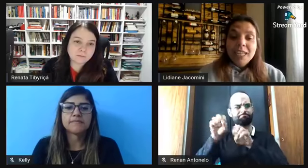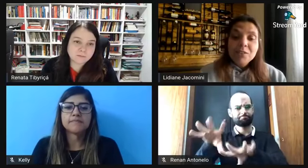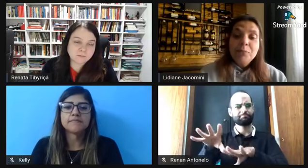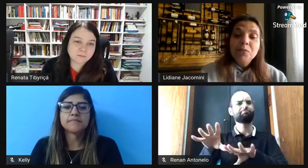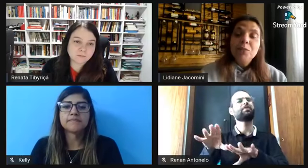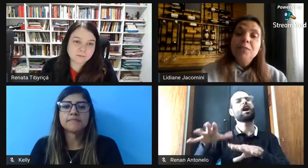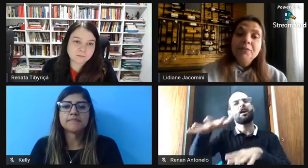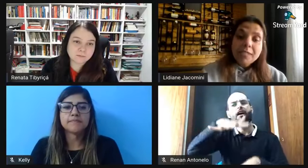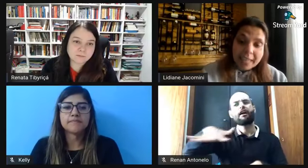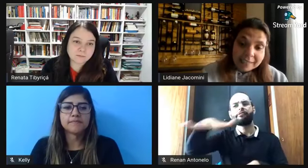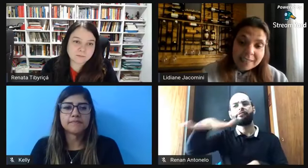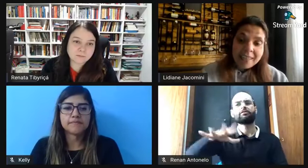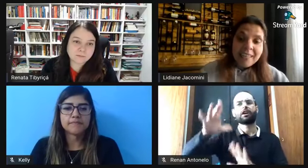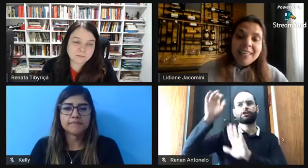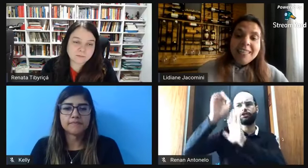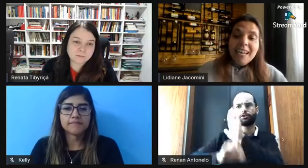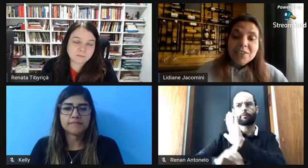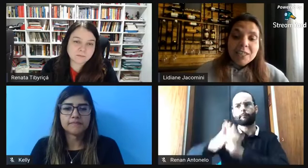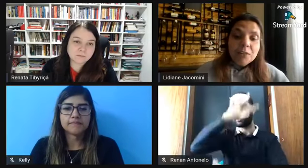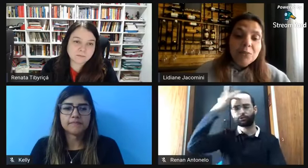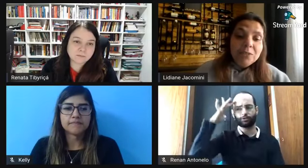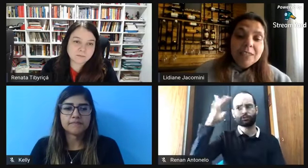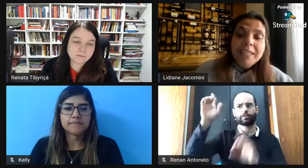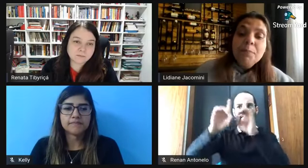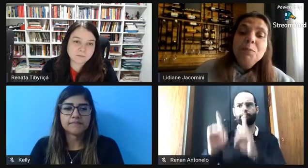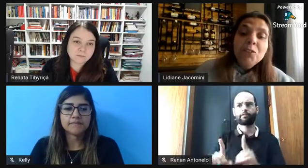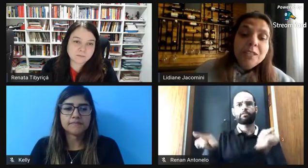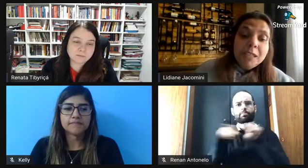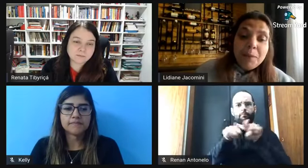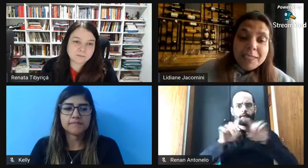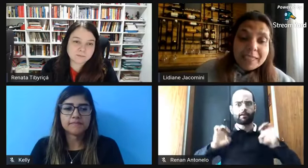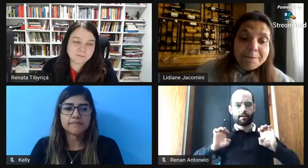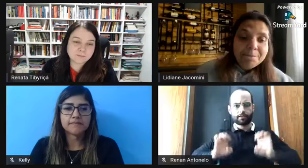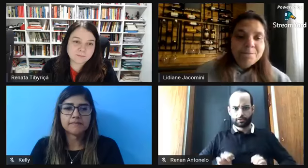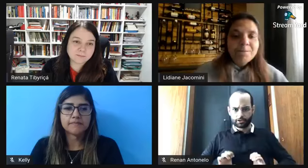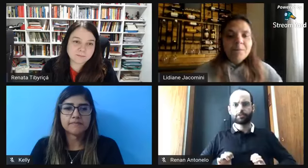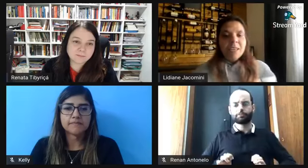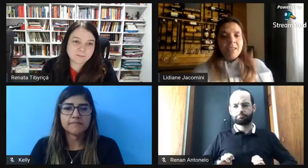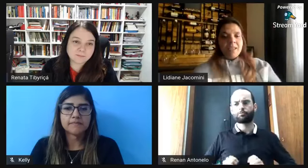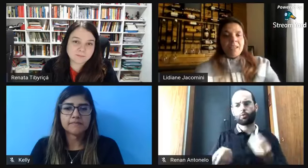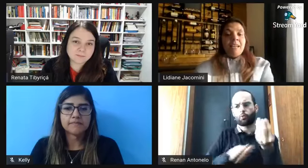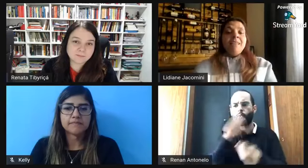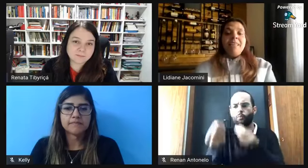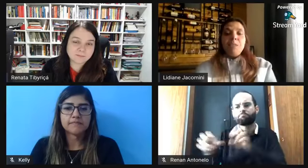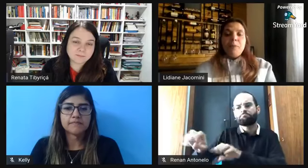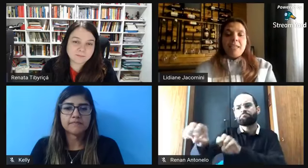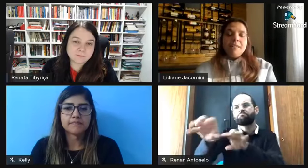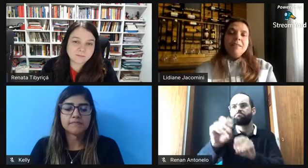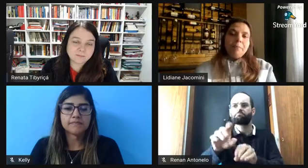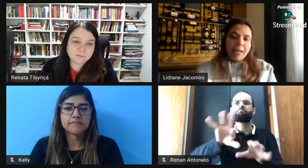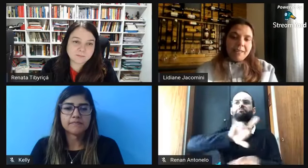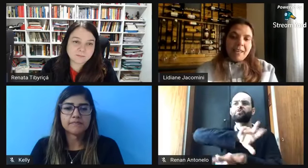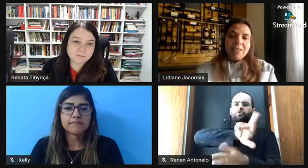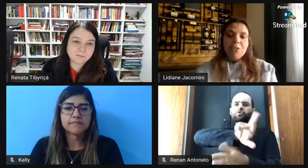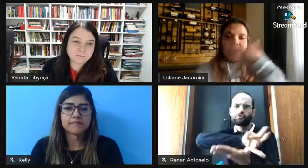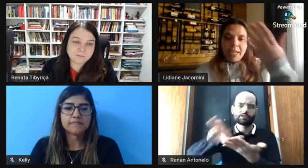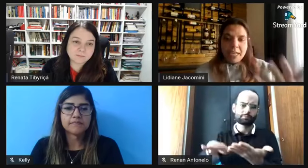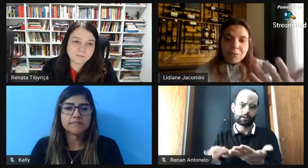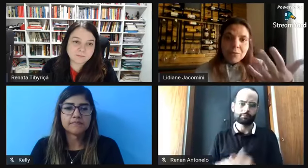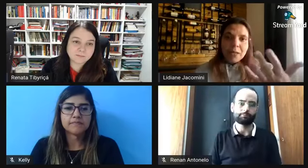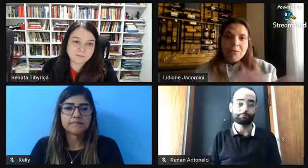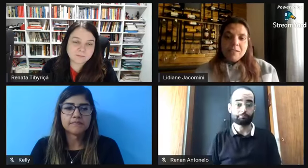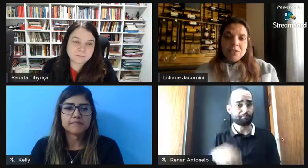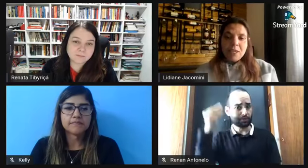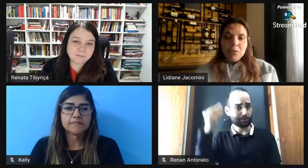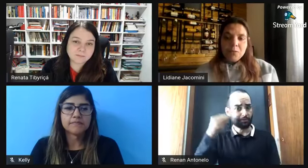sobre direitos da pessoa com deficiência e ética na conduta da equipe multidisciplinar. Tem experiência também na área de